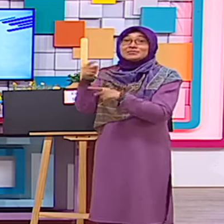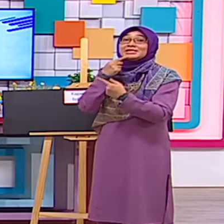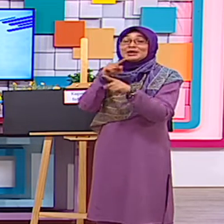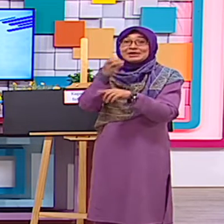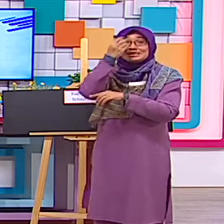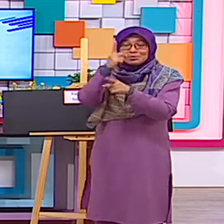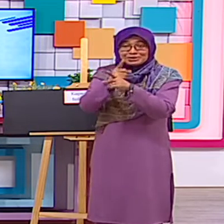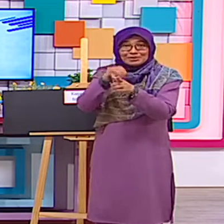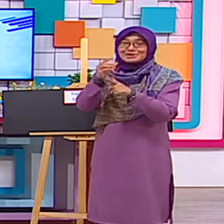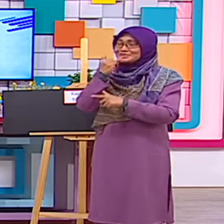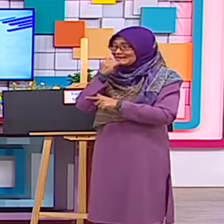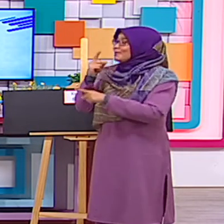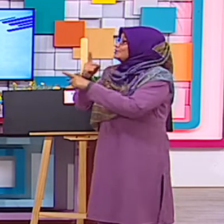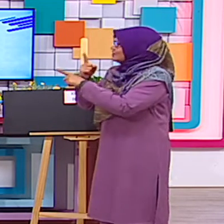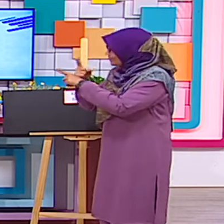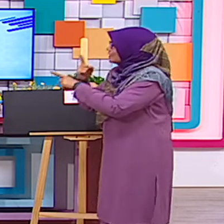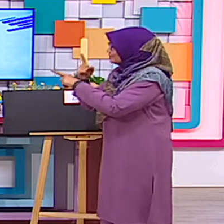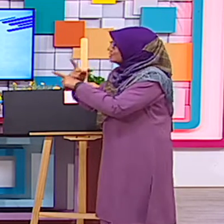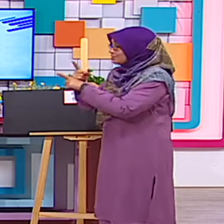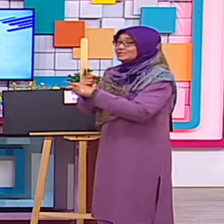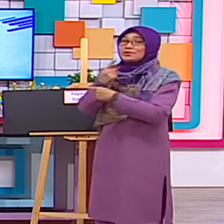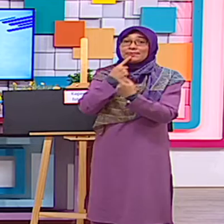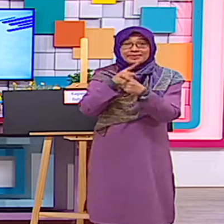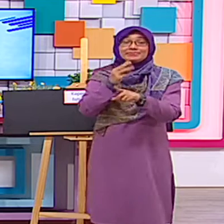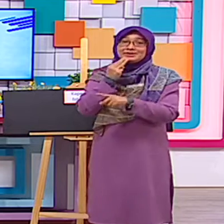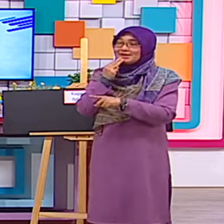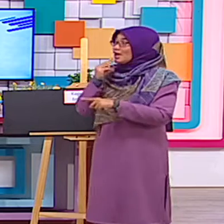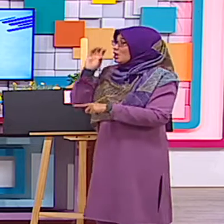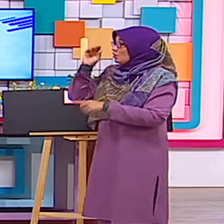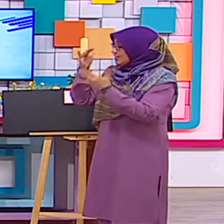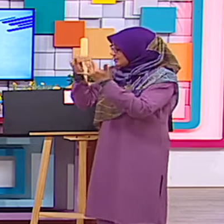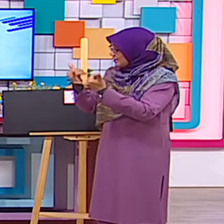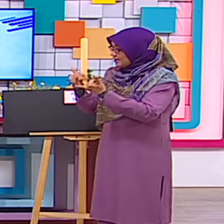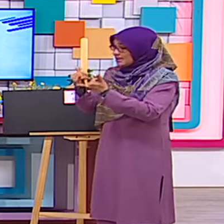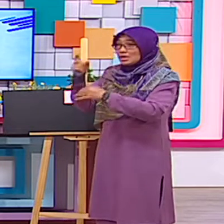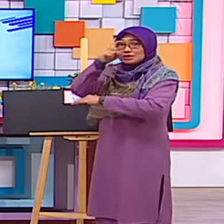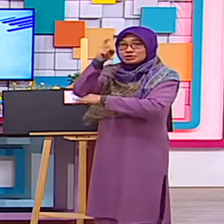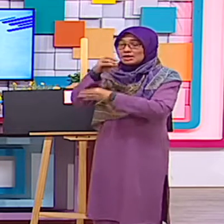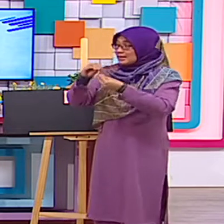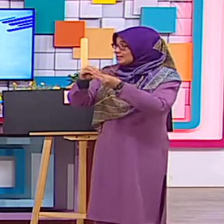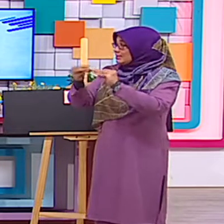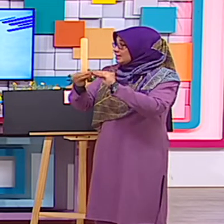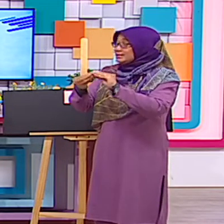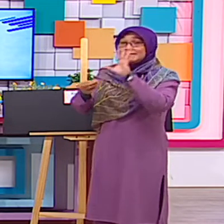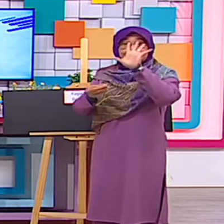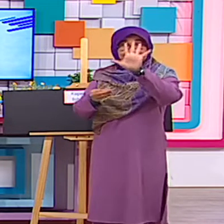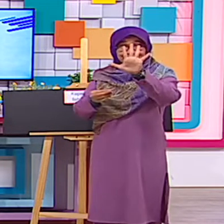dia yang bagi tahu betul atau salah betul-betul jawaban Mira oke sekarang soalnya yang kelima